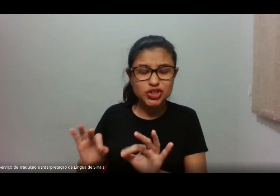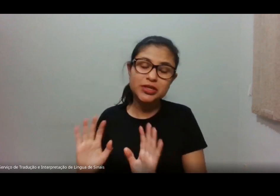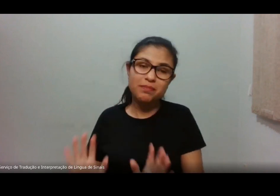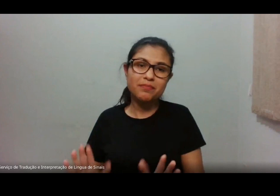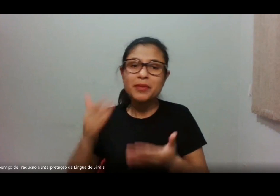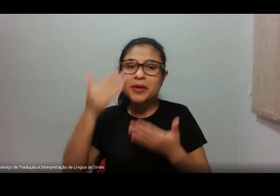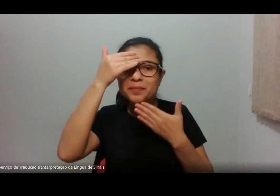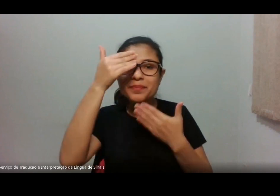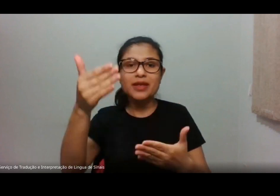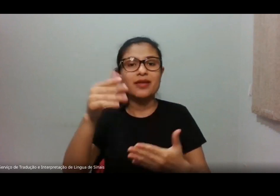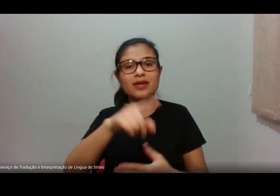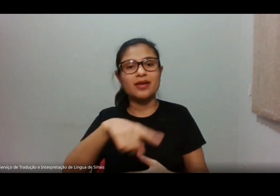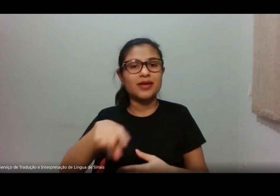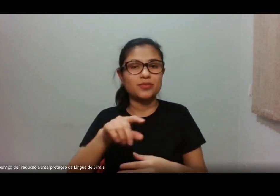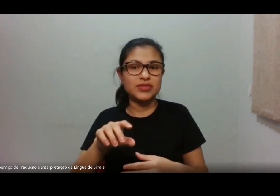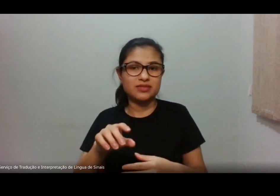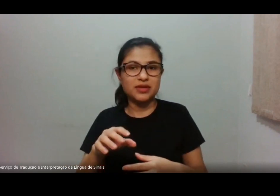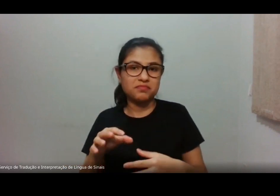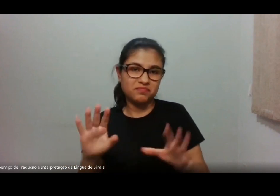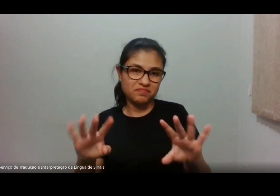muito obrigada pela atenção de vocês.